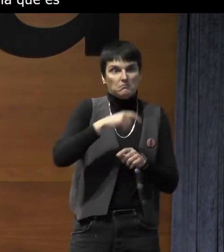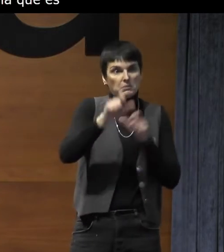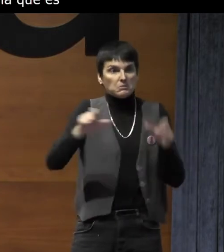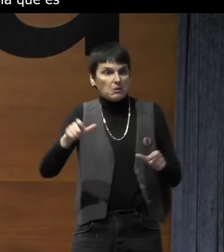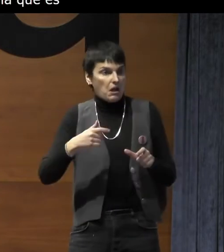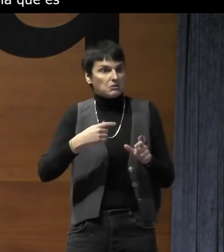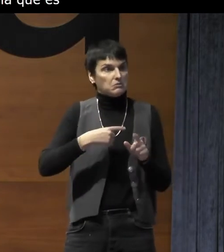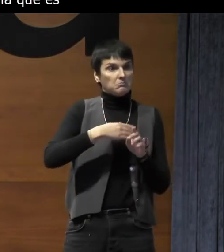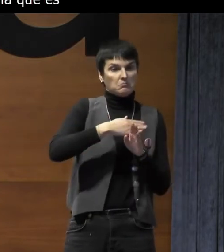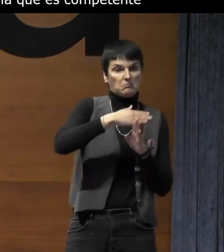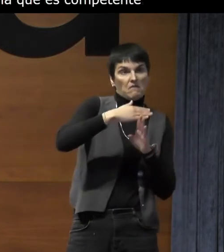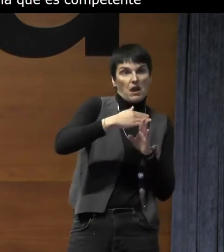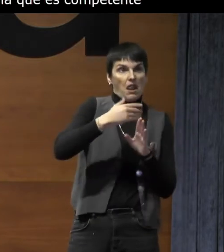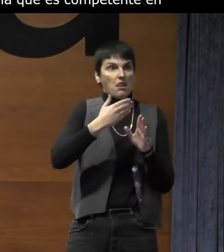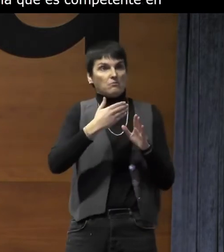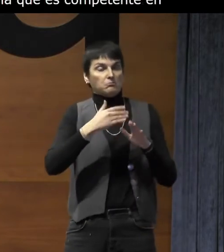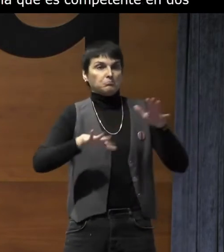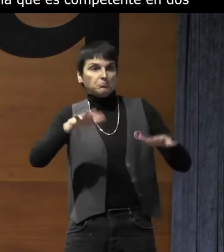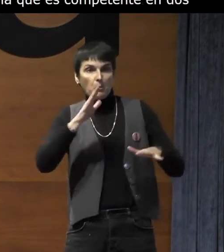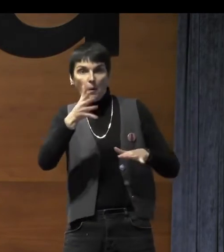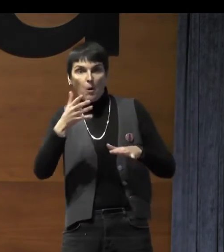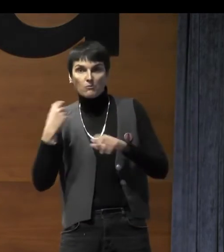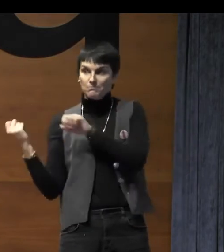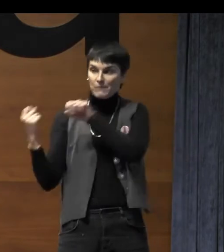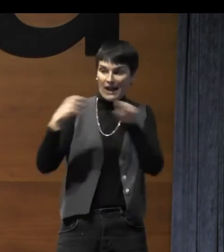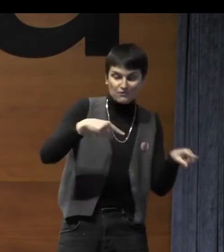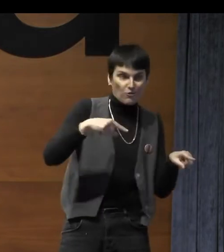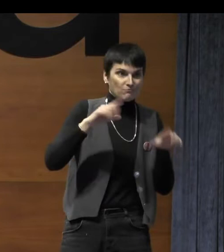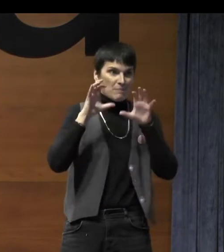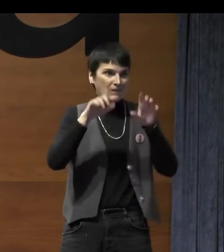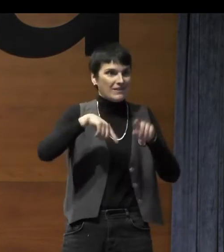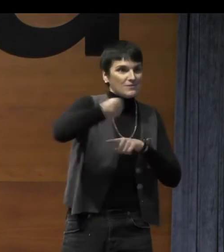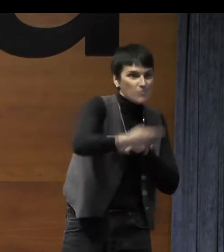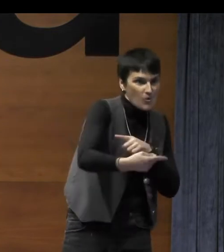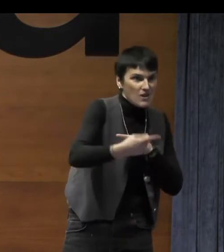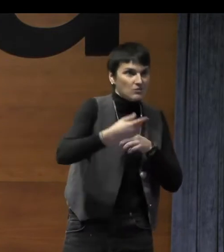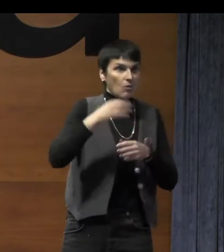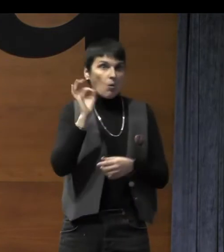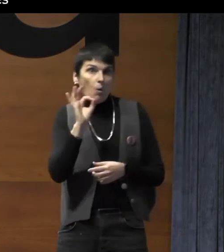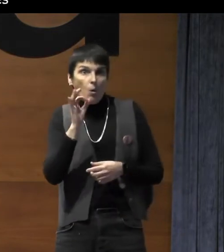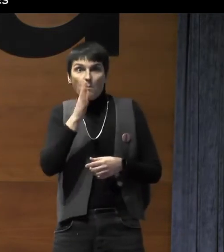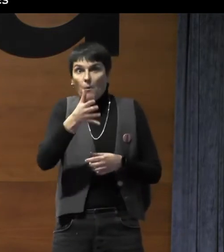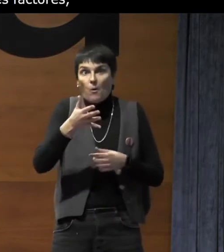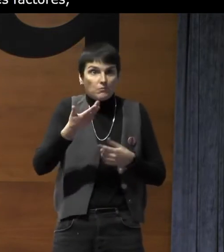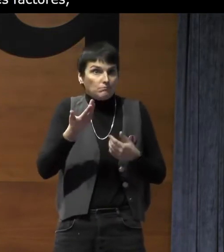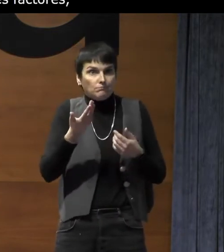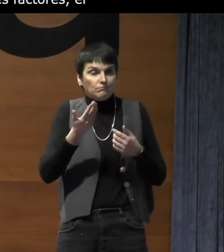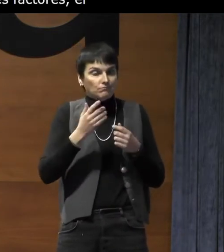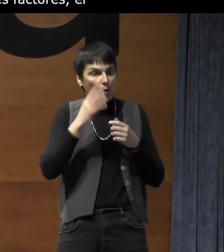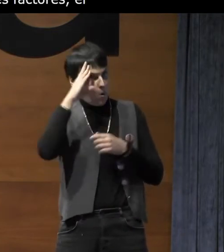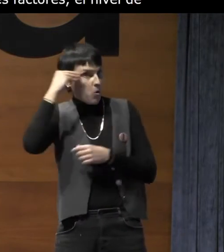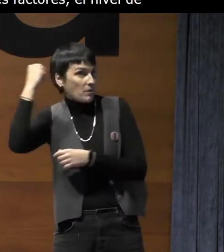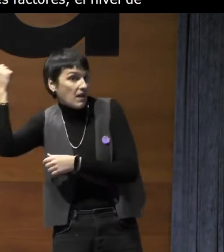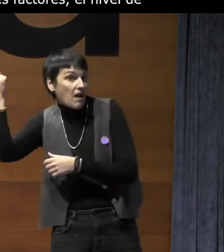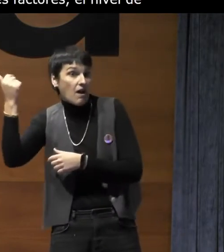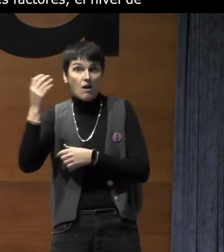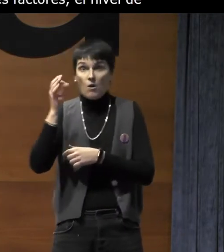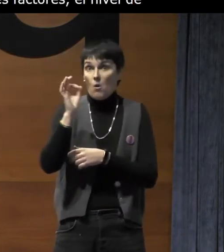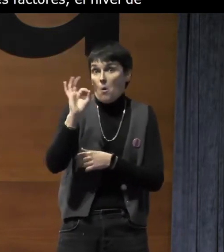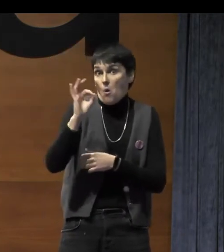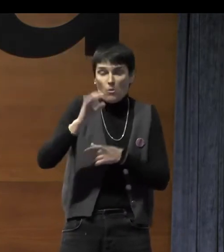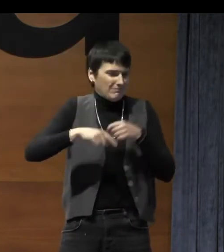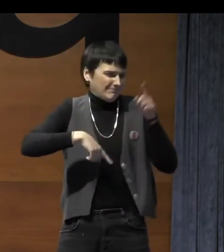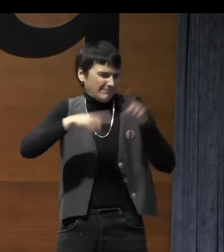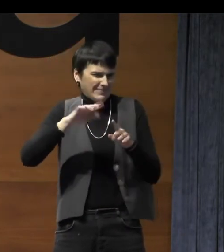pero depende de diferentes factores. El nivel de aprendizaje, que a lo mejor sea una persona migrante y